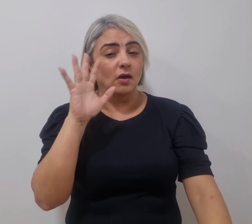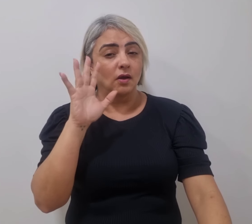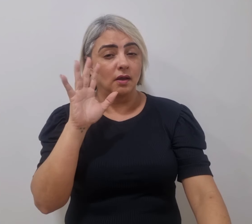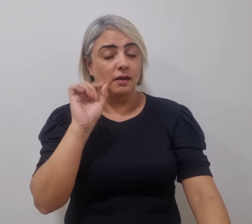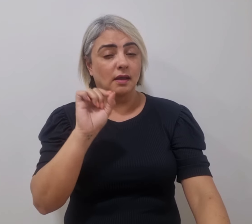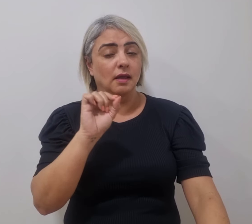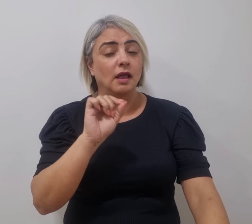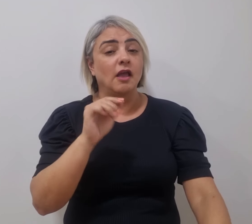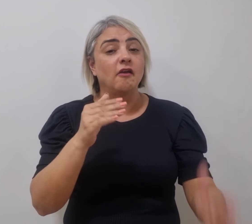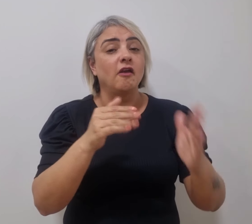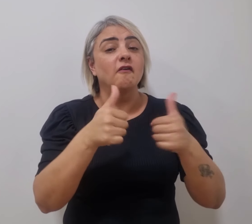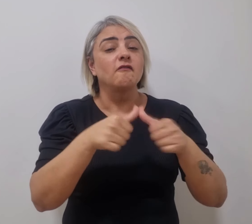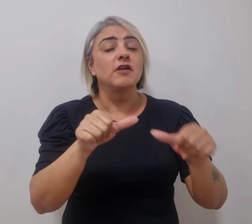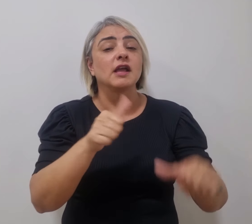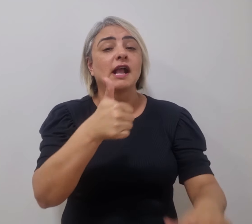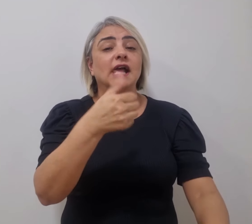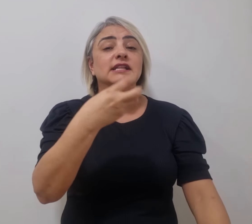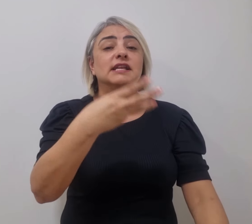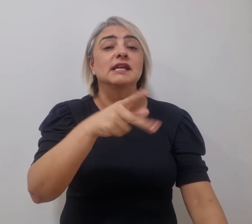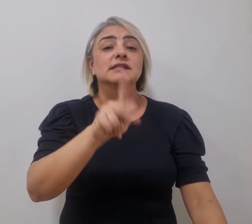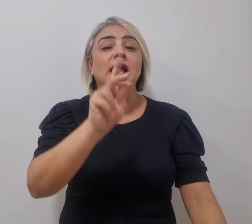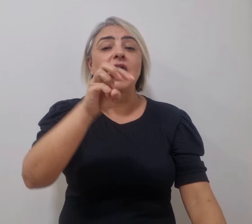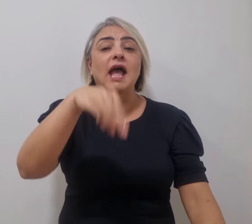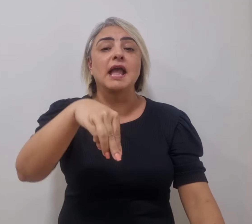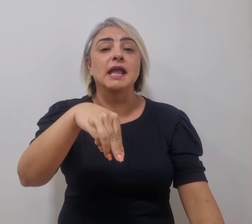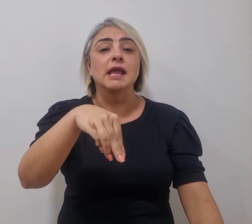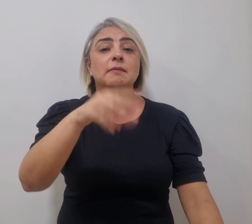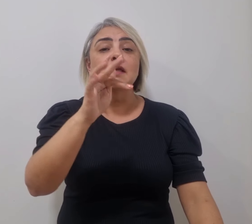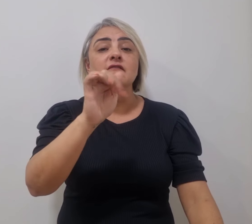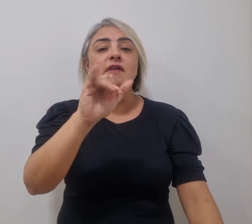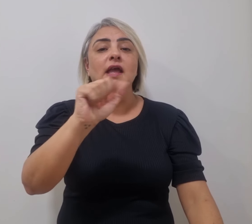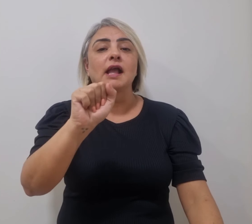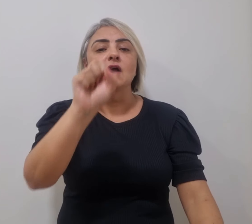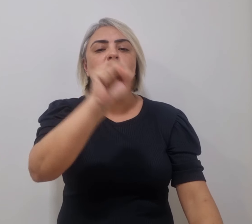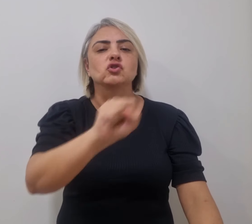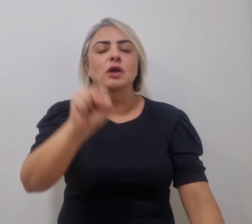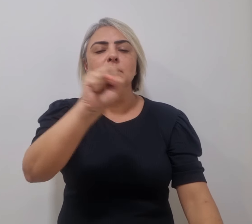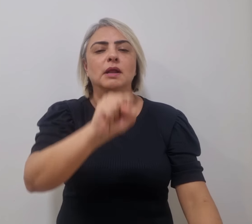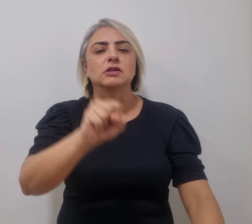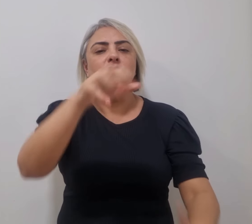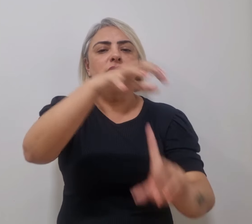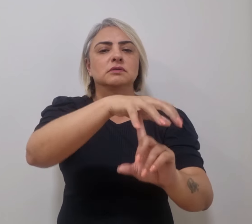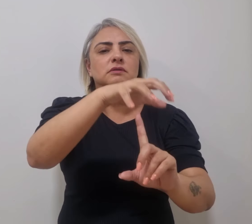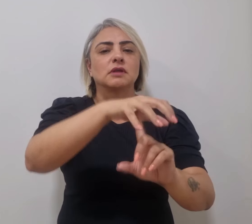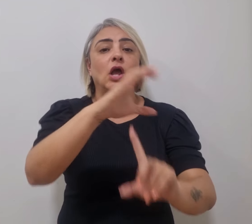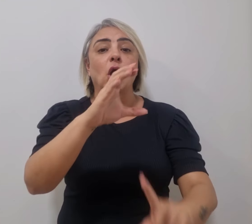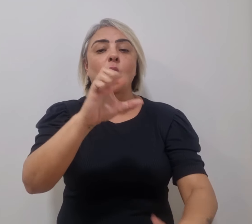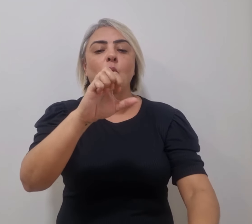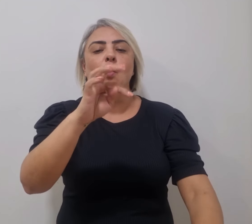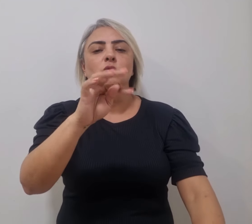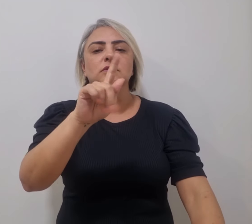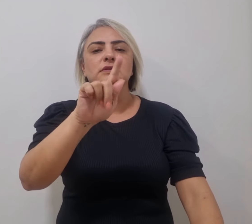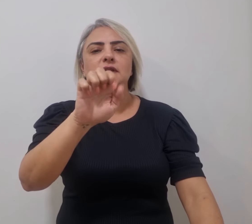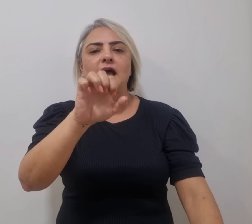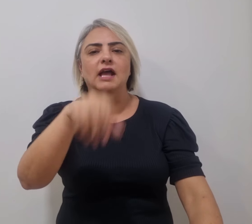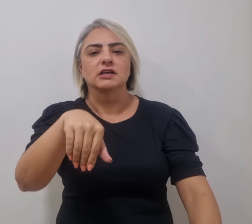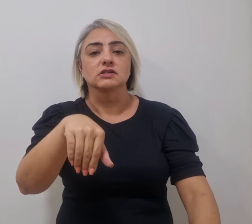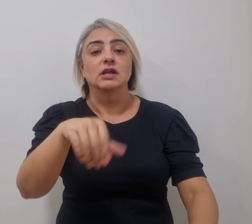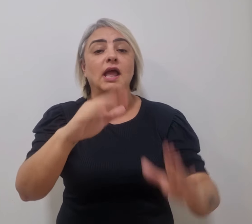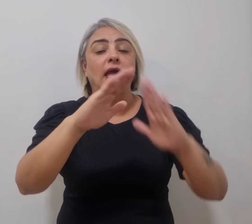a 13 quilômetros da Fercal, em Sobradinho, no assentamento Contagem. A unidade escolar é